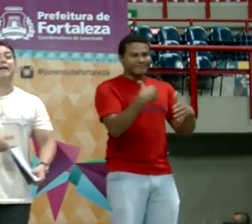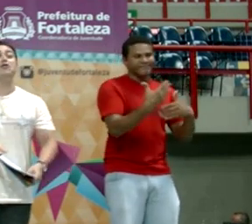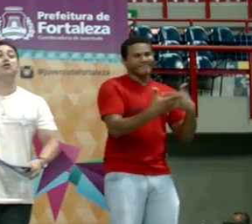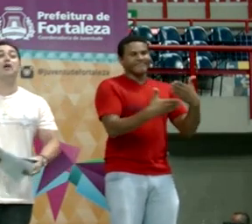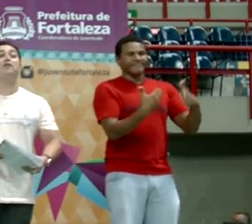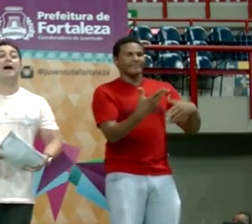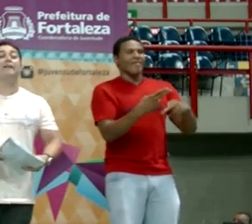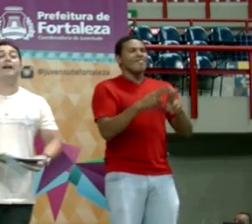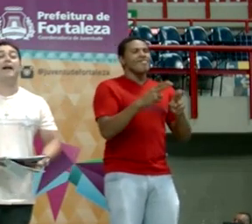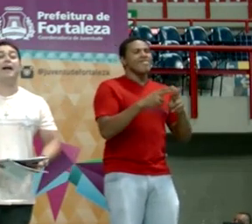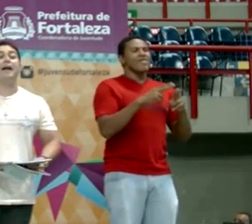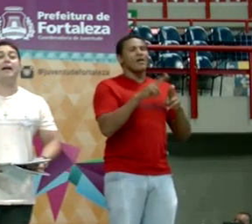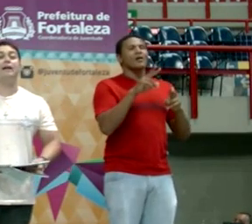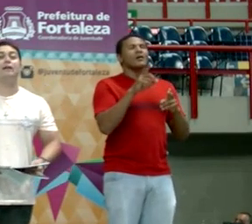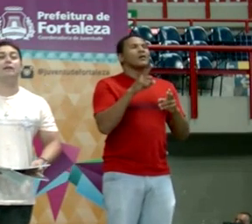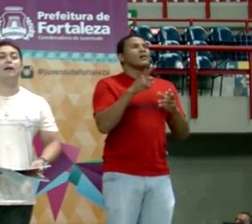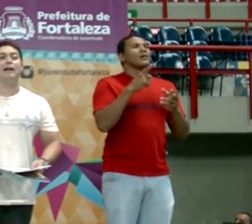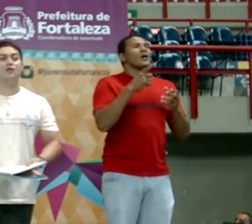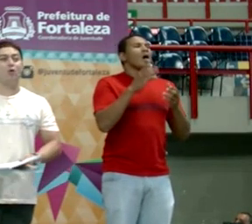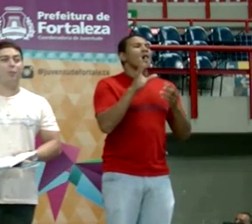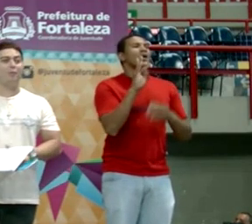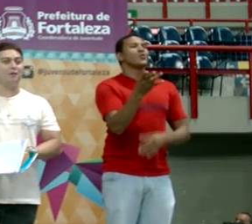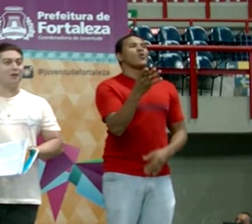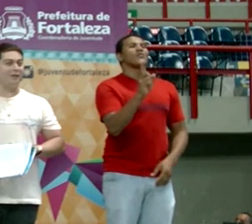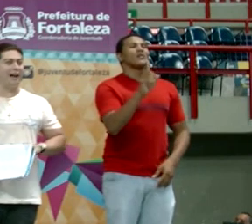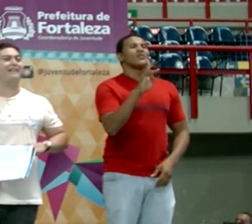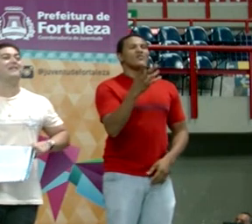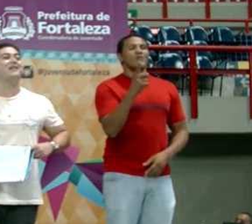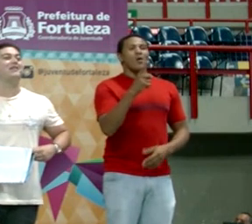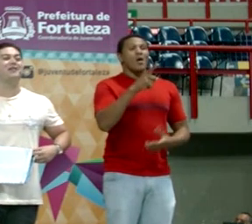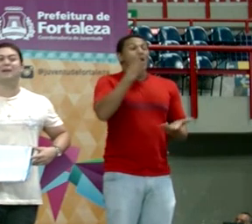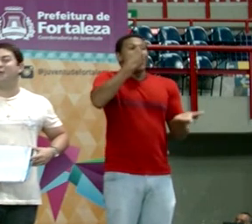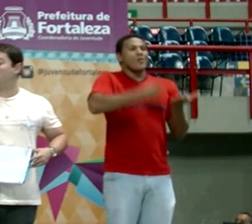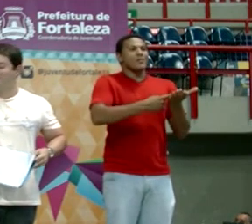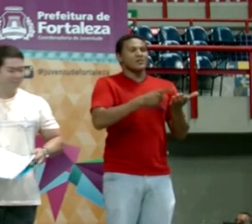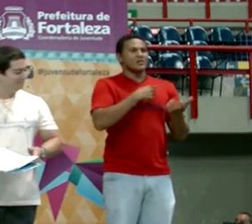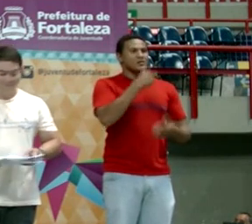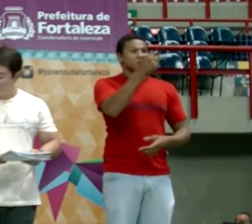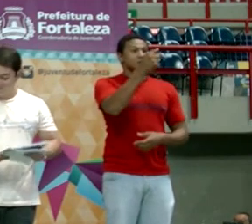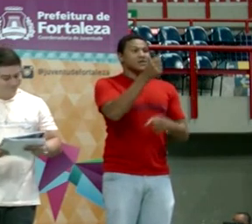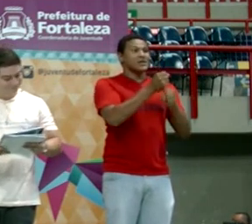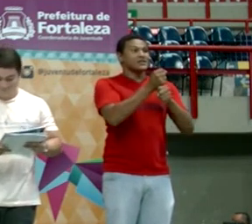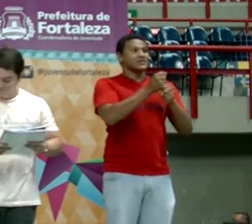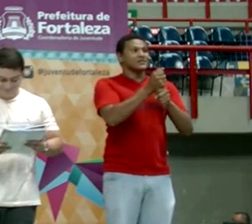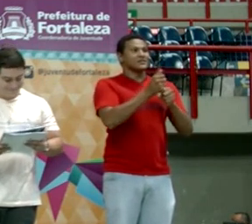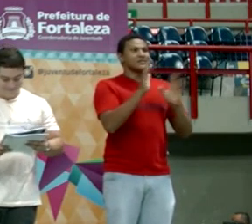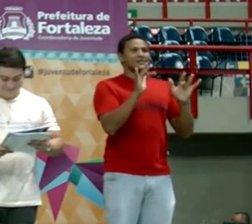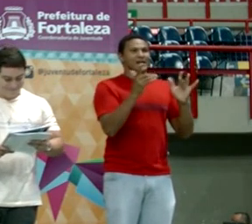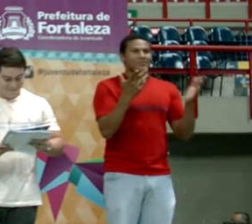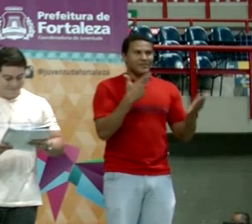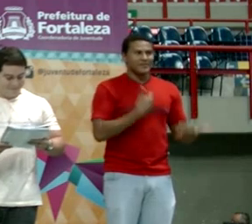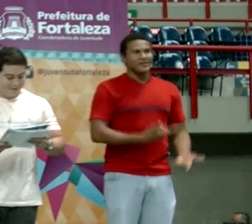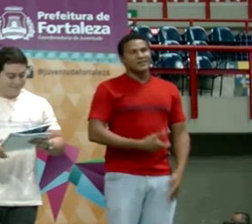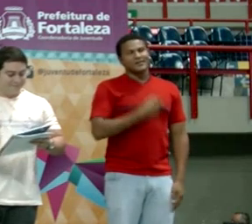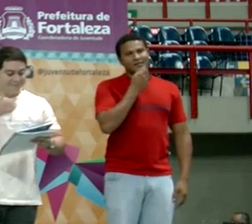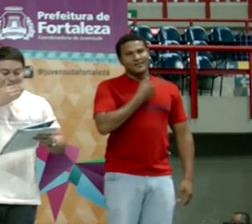enrolar. Não é nem de noivado, é aliança de compromisso. Ó. Já tem 7 anos de namoro.